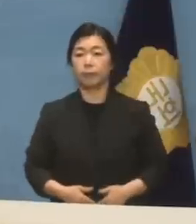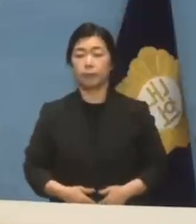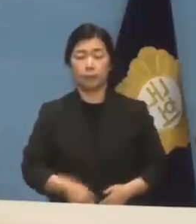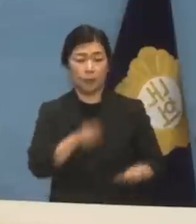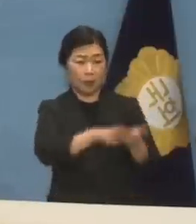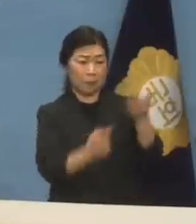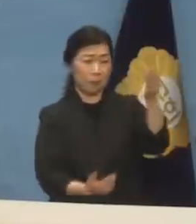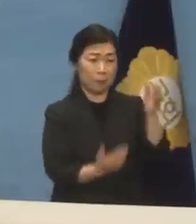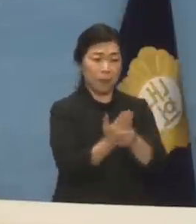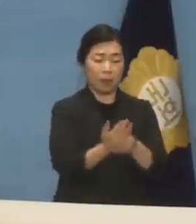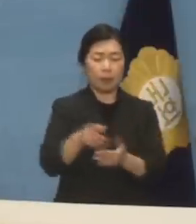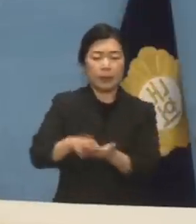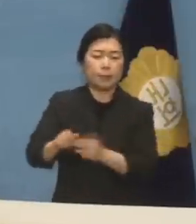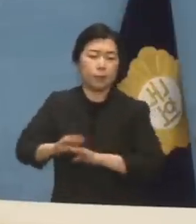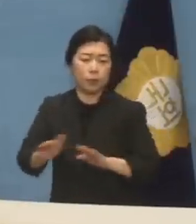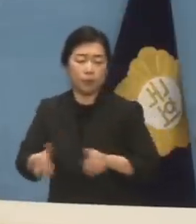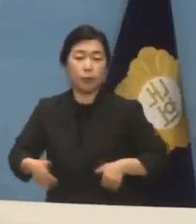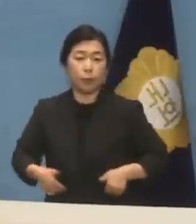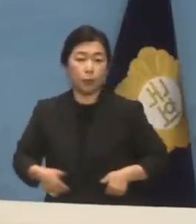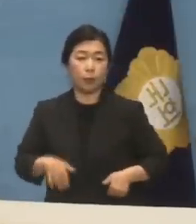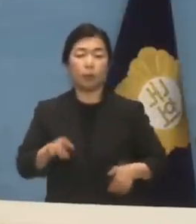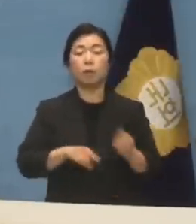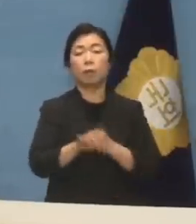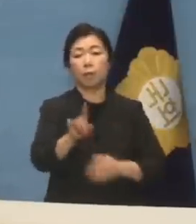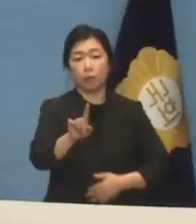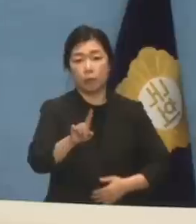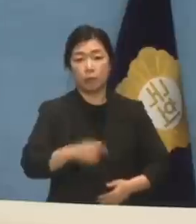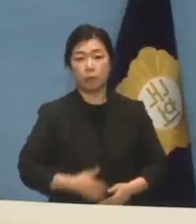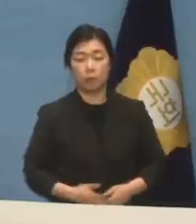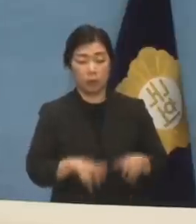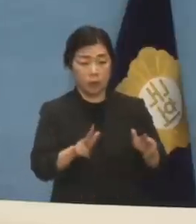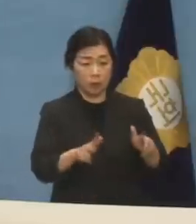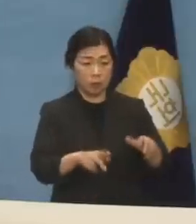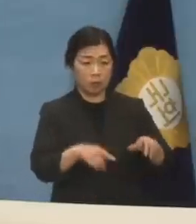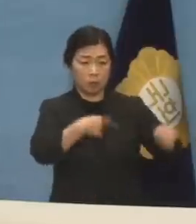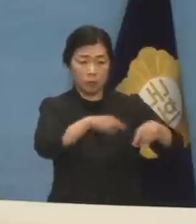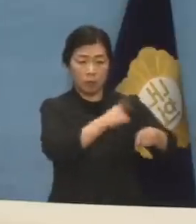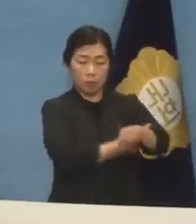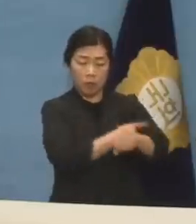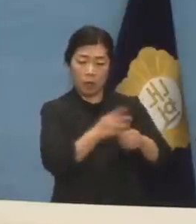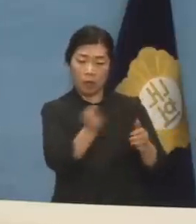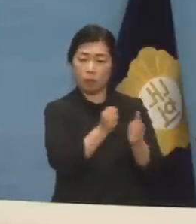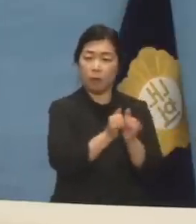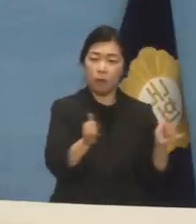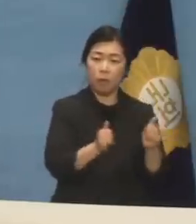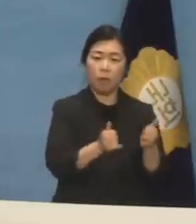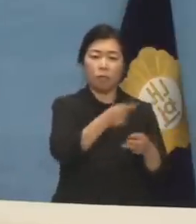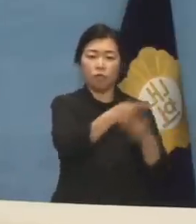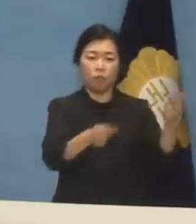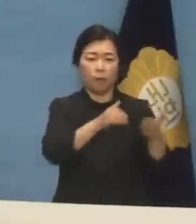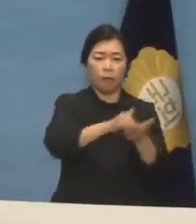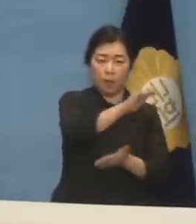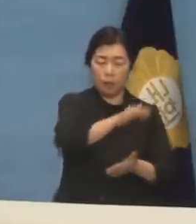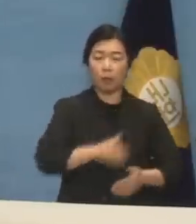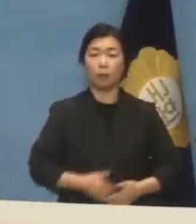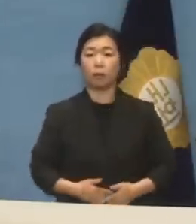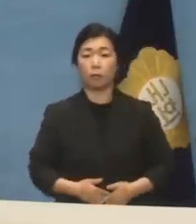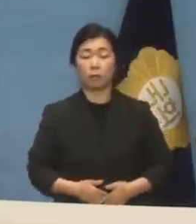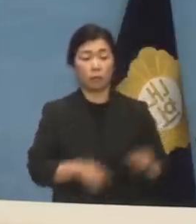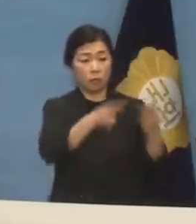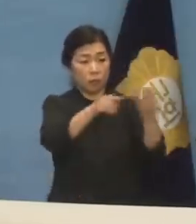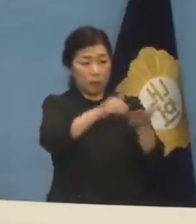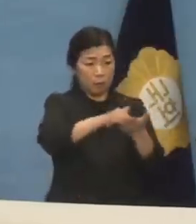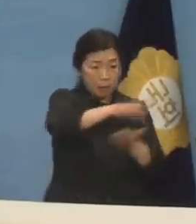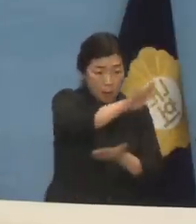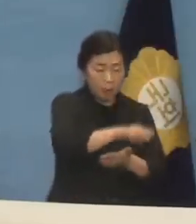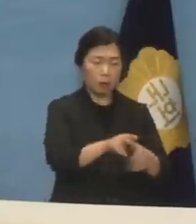비상한 방법을 요구하기 마련입니다. 그게 뭐겠습니까? 현재 집권자 윤석열을 몰아내는 것입니다. 윤석열 퇴진은